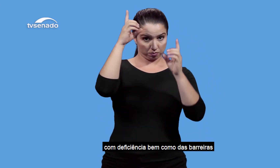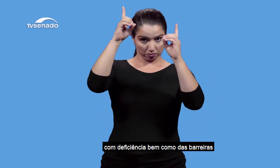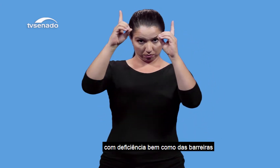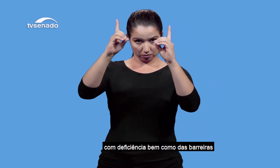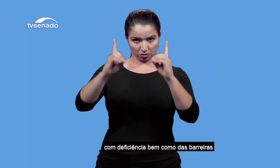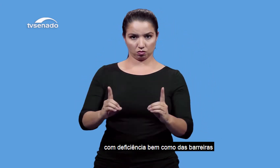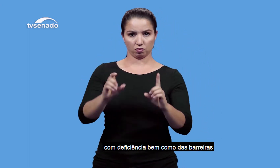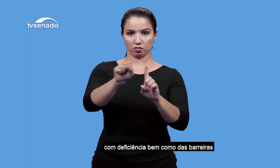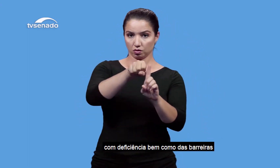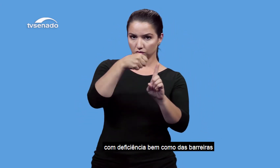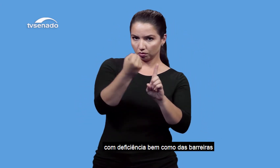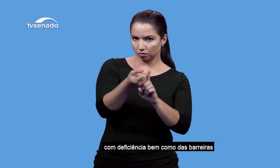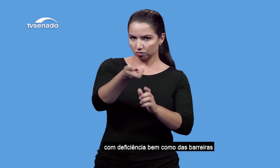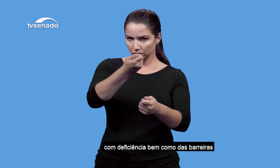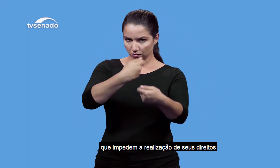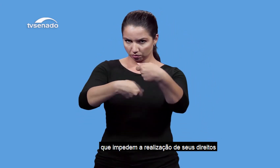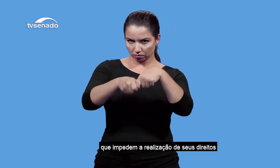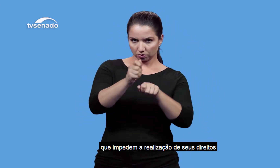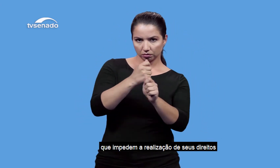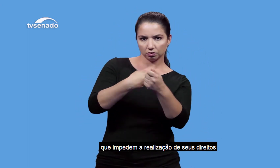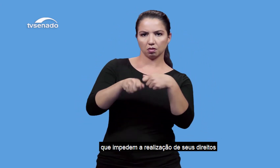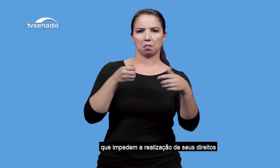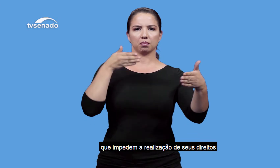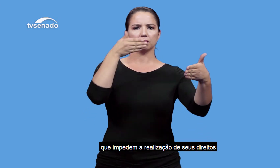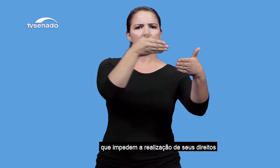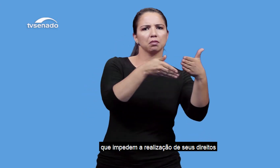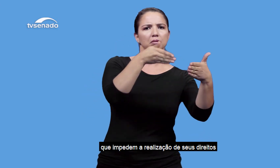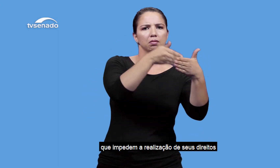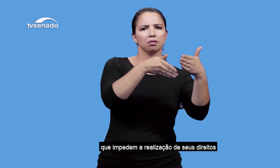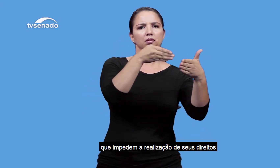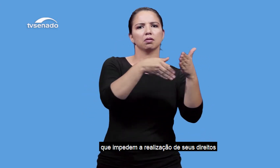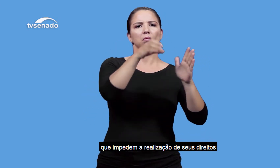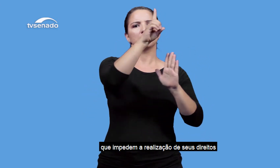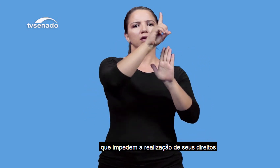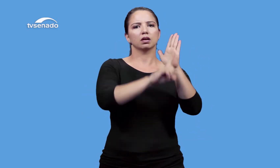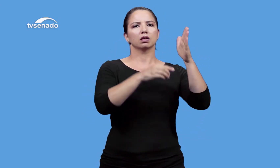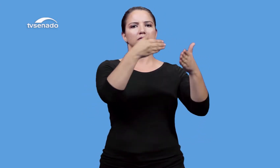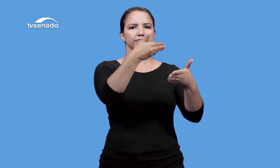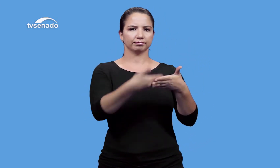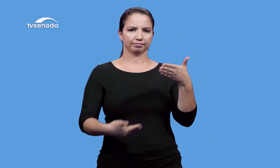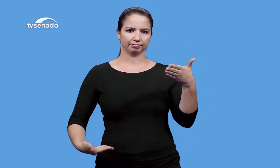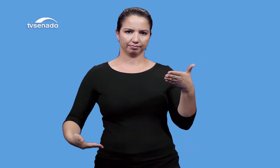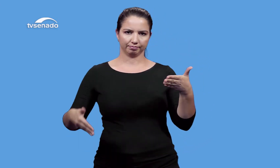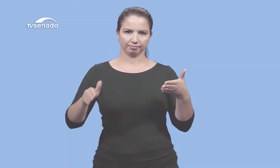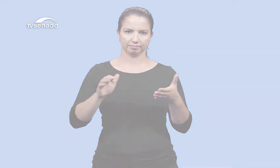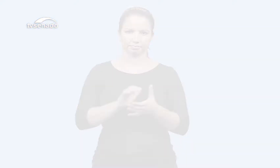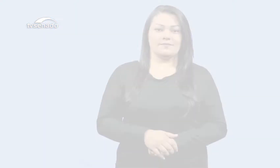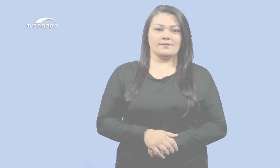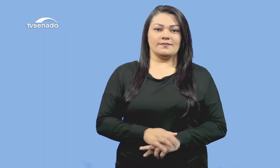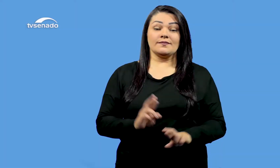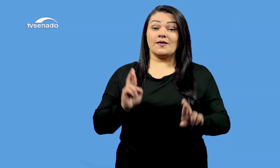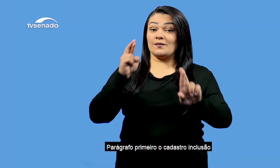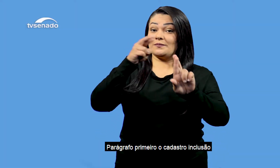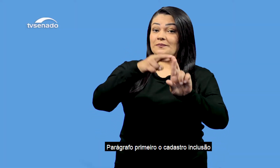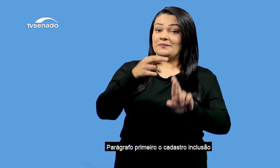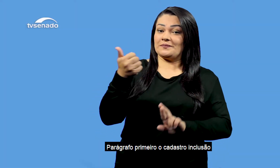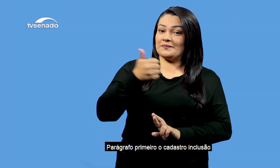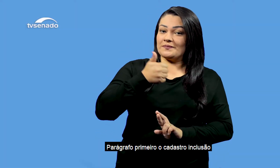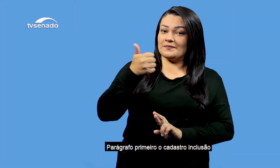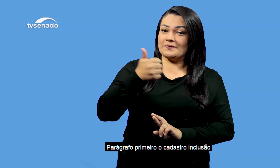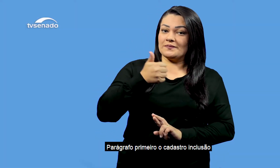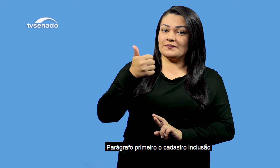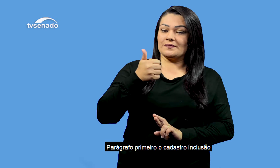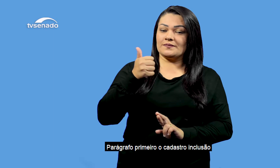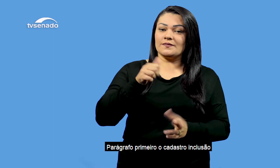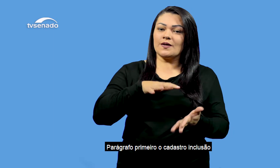com deficiência bem como das barreiras que impedem a realização de seus direitos parágrafo primeiro